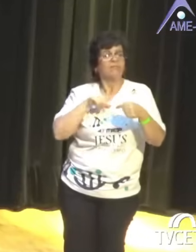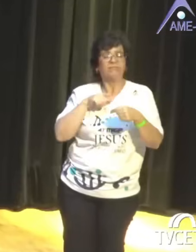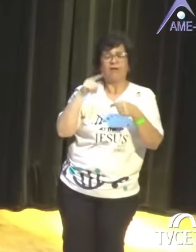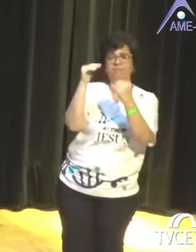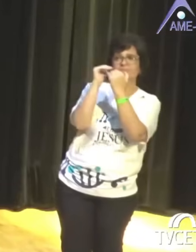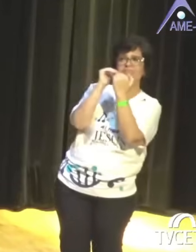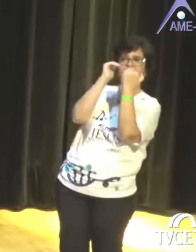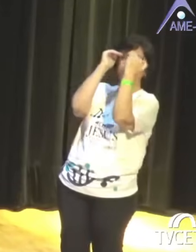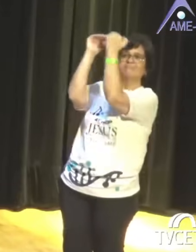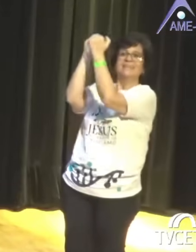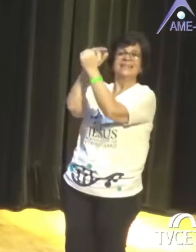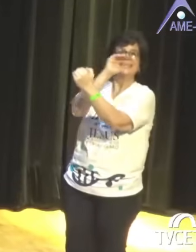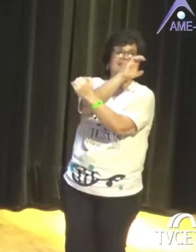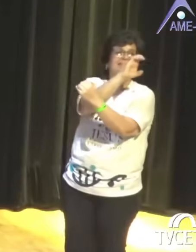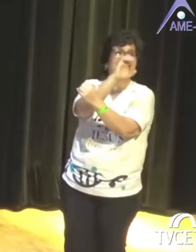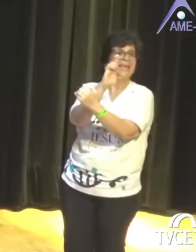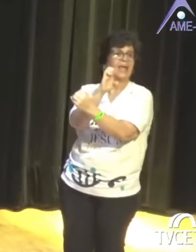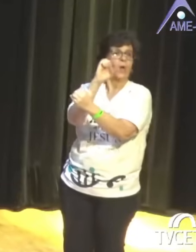seou do